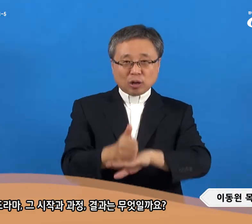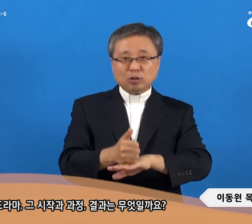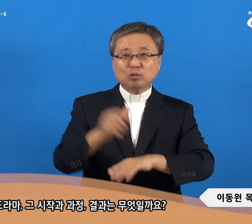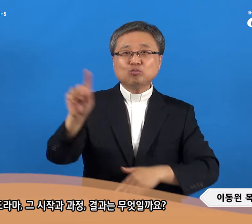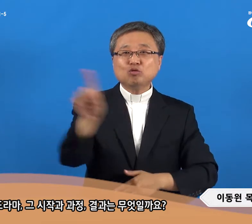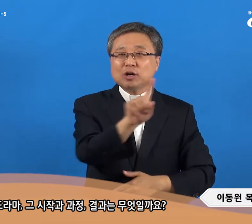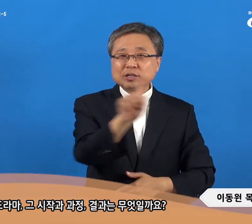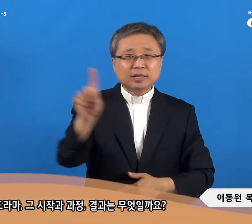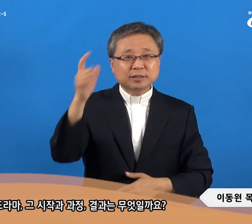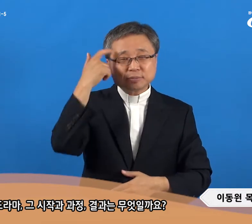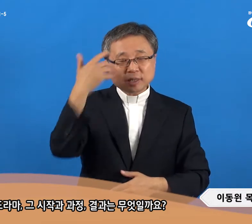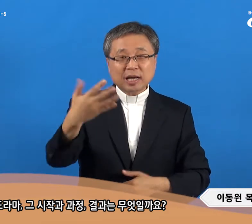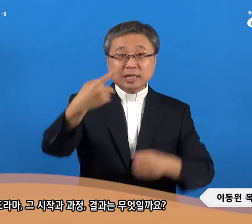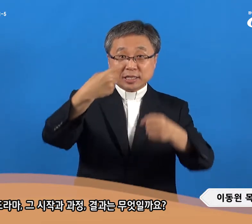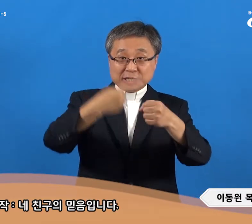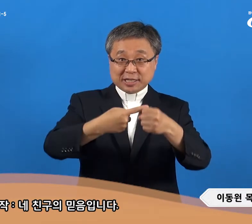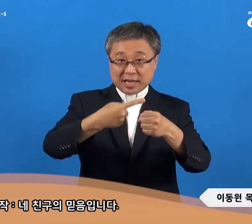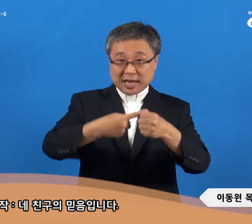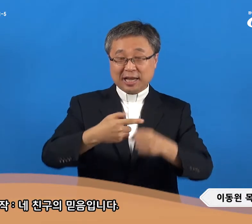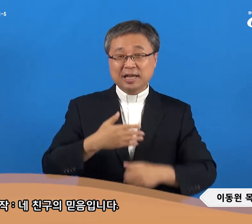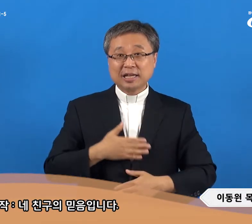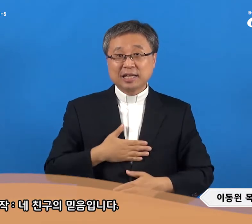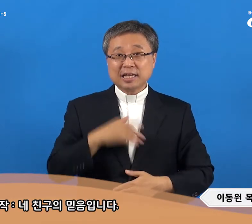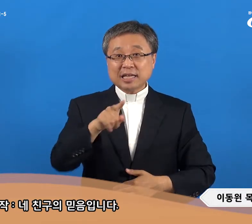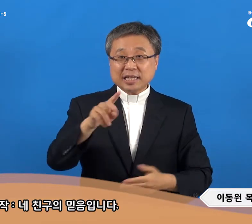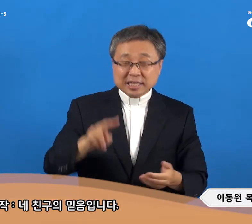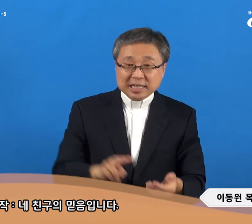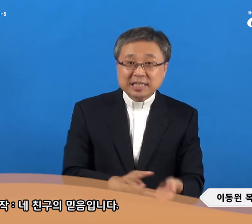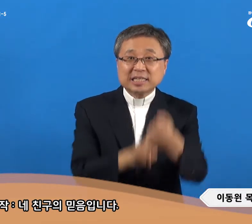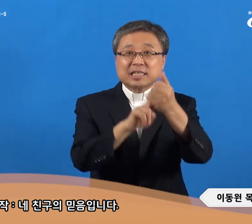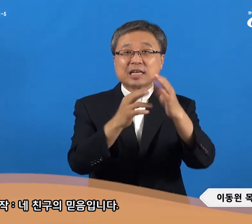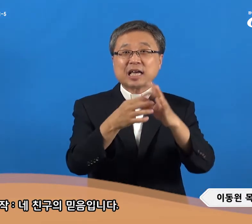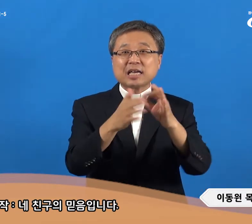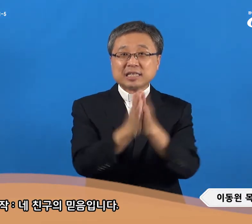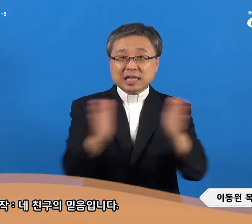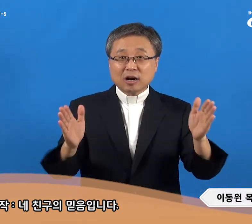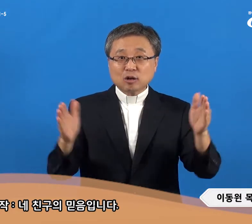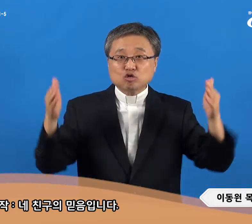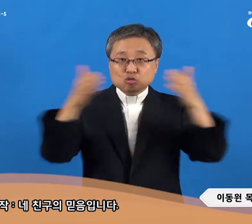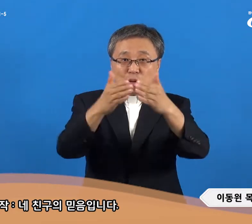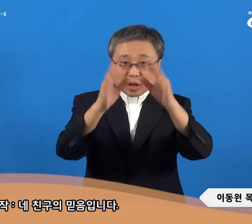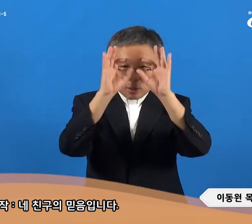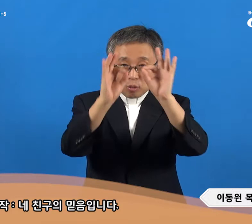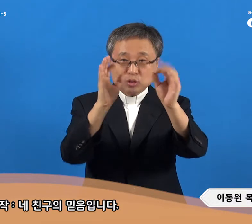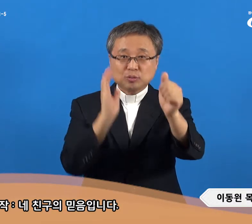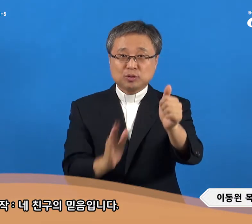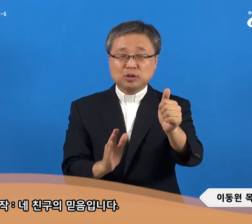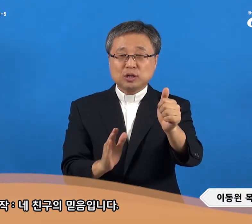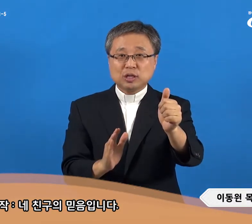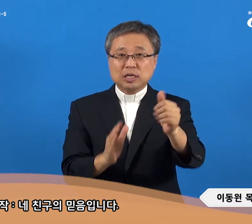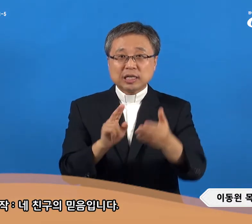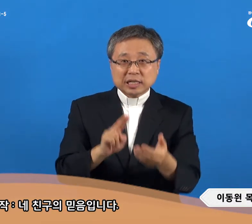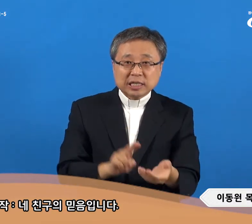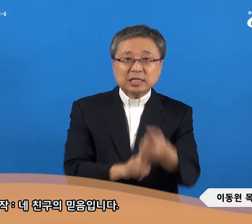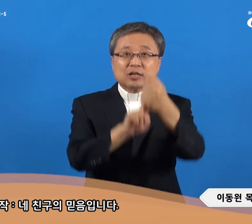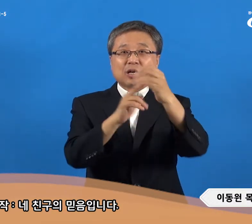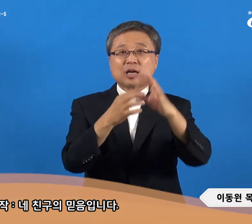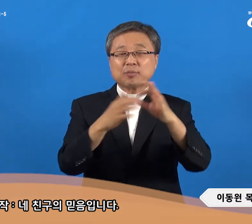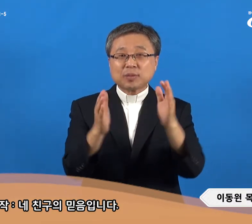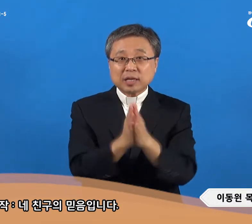무엇이었을까요? 첫째로 이 기적의 시작을 주목해 보십시오. 이 기적의 시작은 네